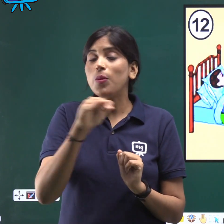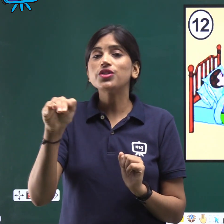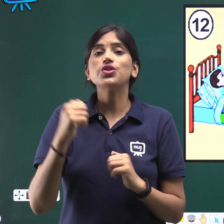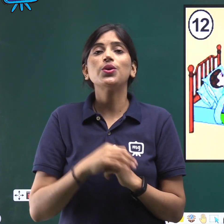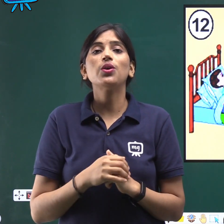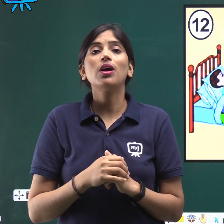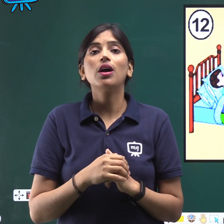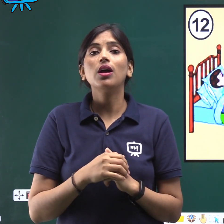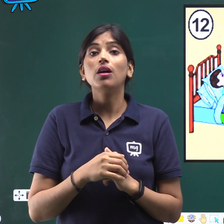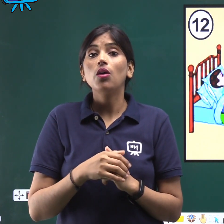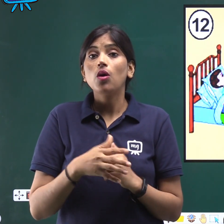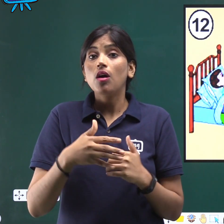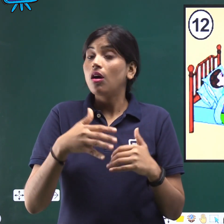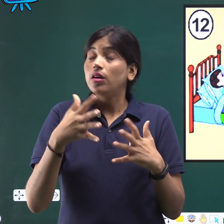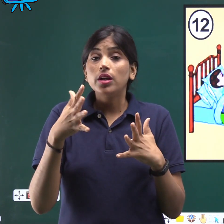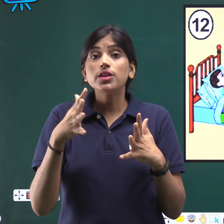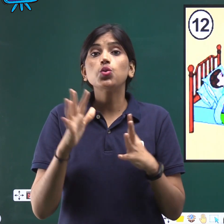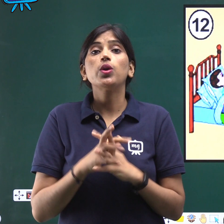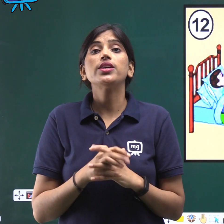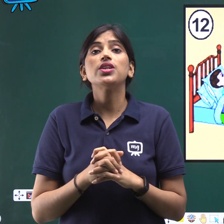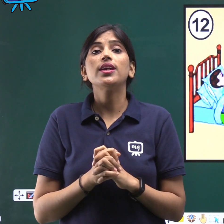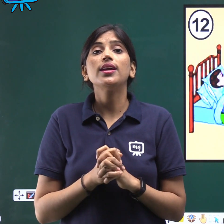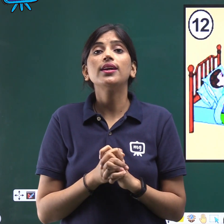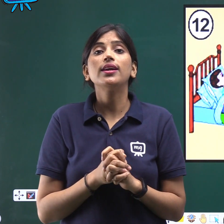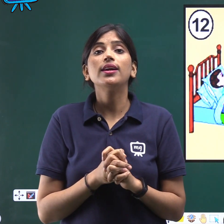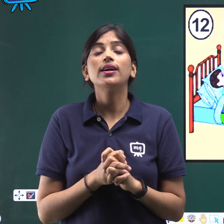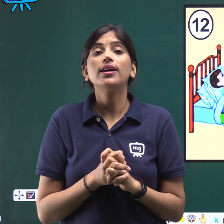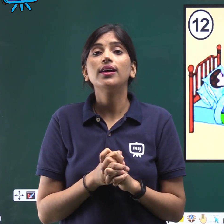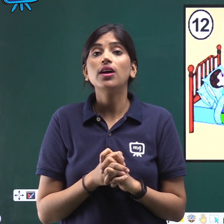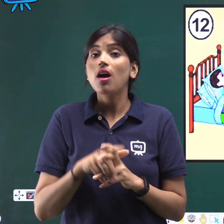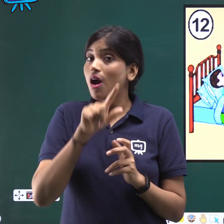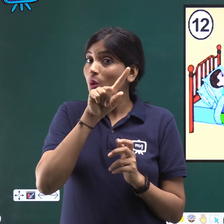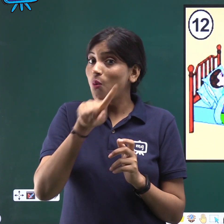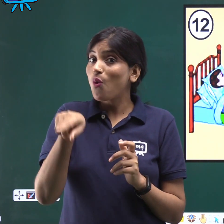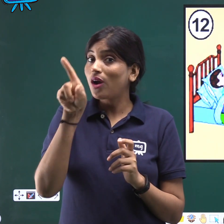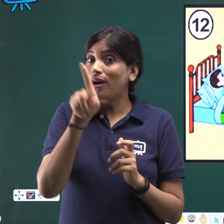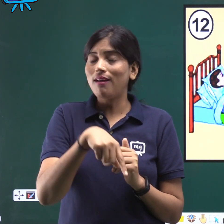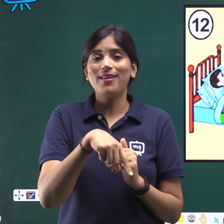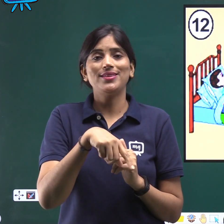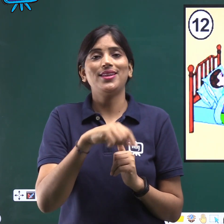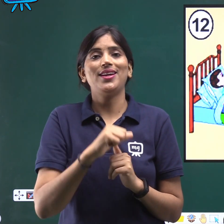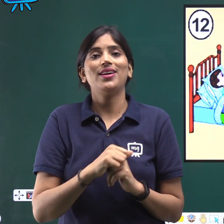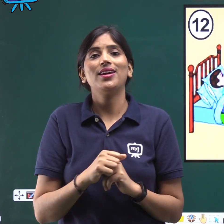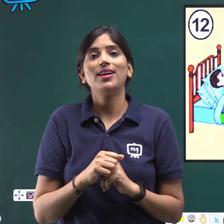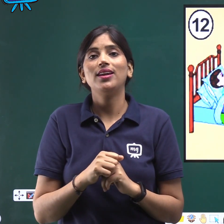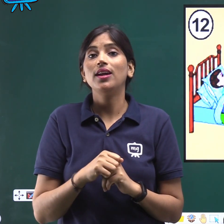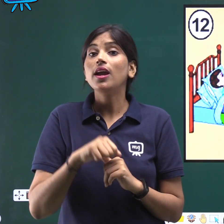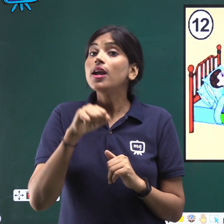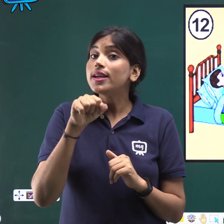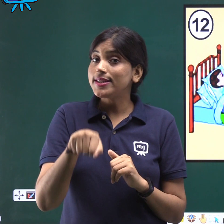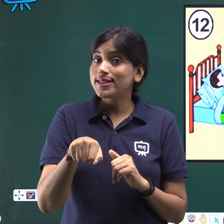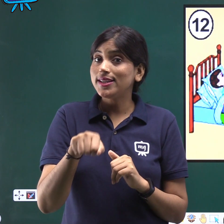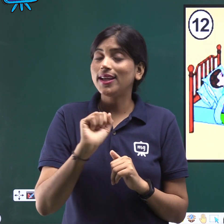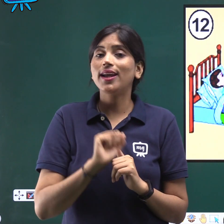बच्चों नहीं सोना चाहिए, वो गलत होता है।